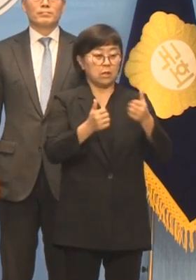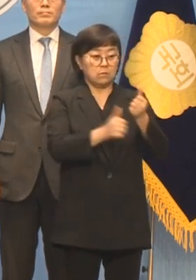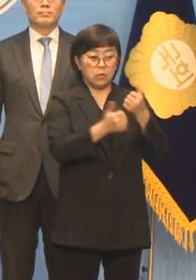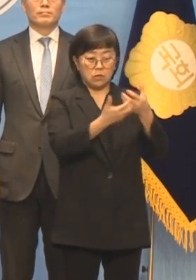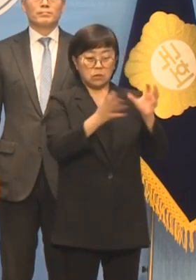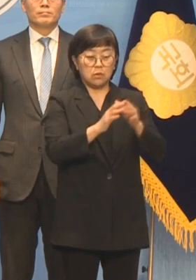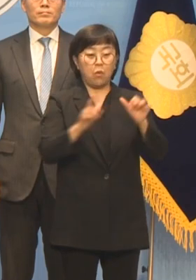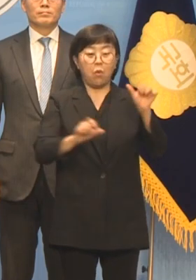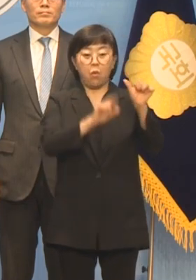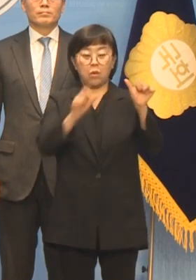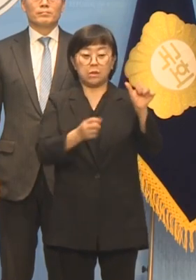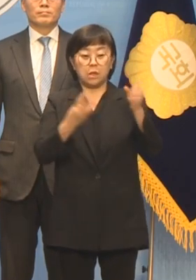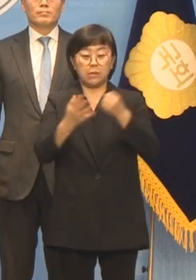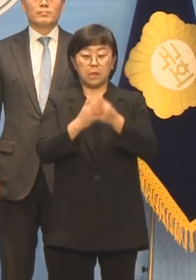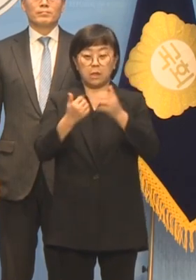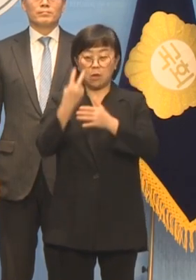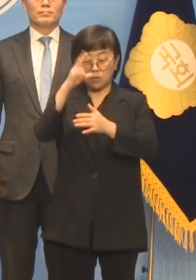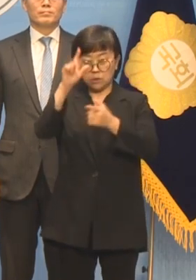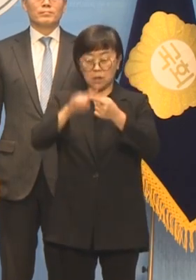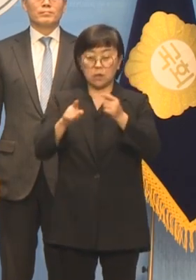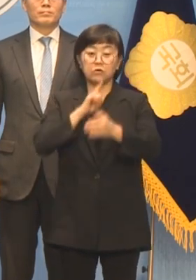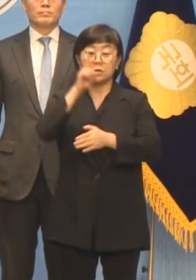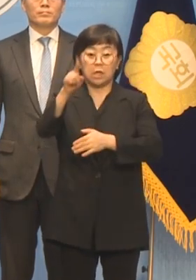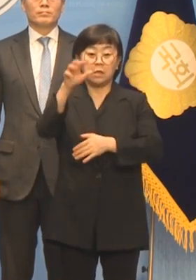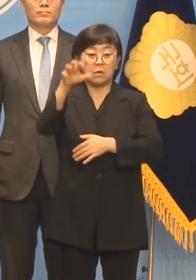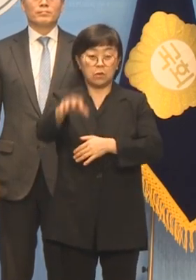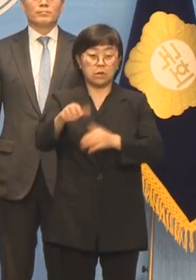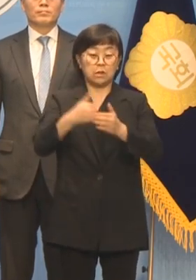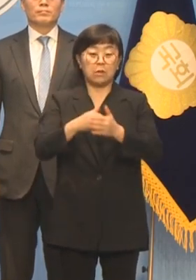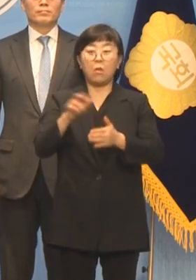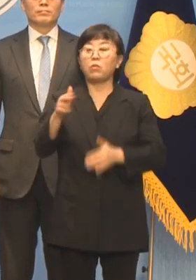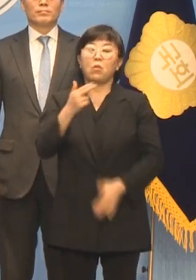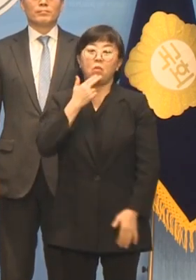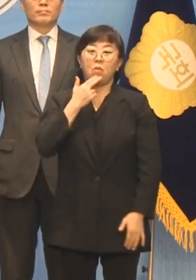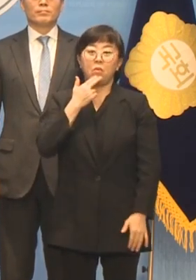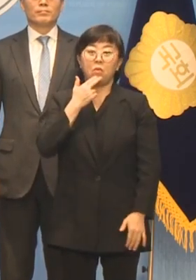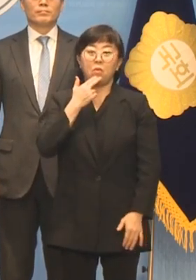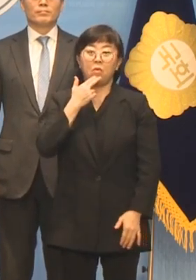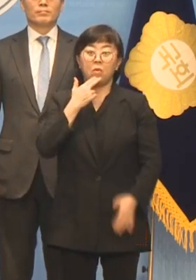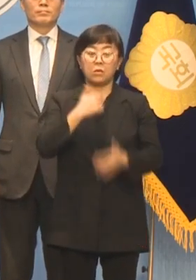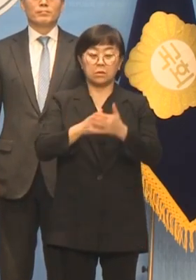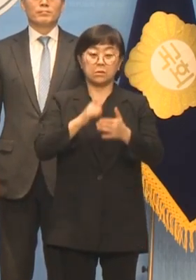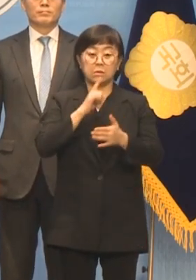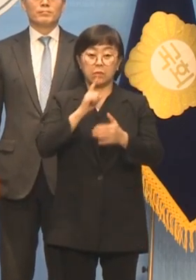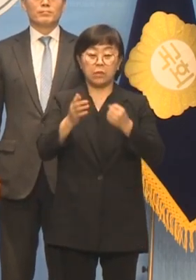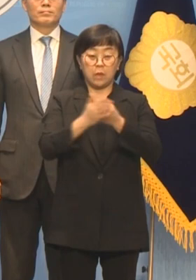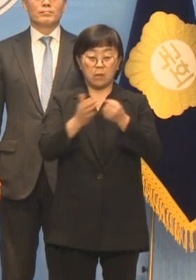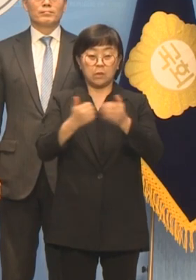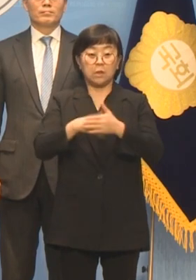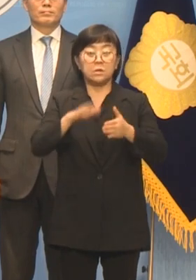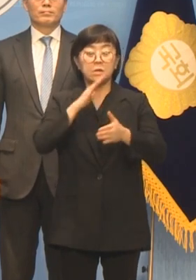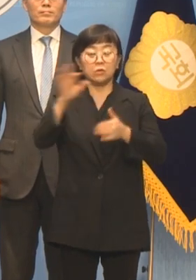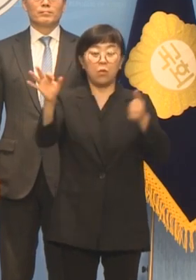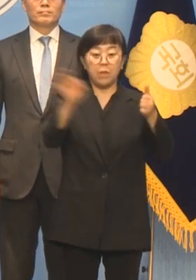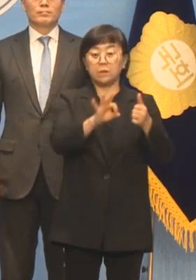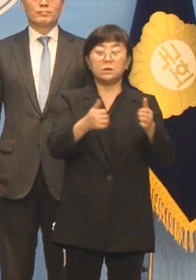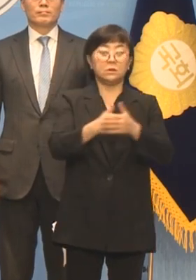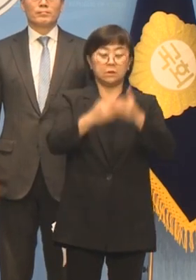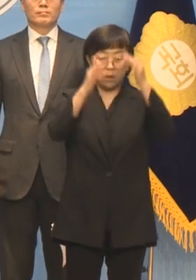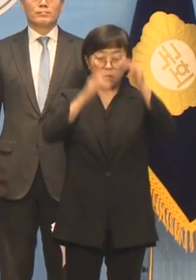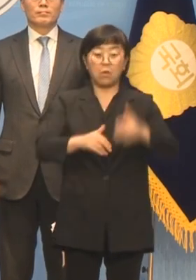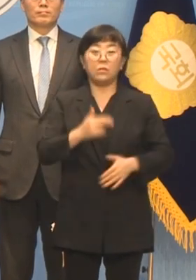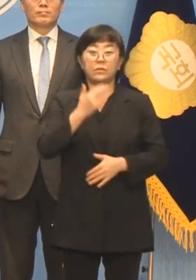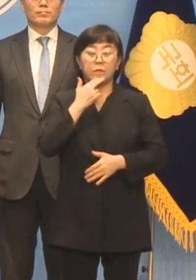5월 3일에 검찰이 주장하는 장소에 간 사실도 없고 그래서 실제 돈을 받은 사실이 없다는